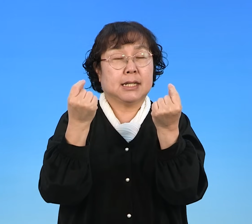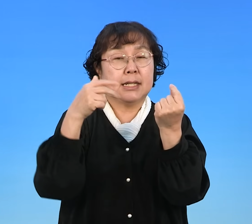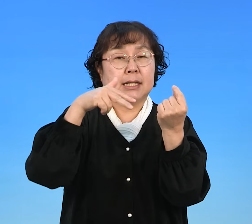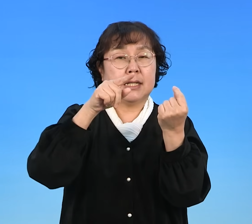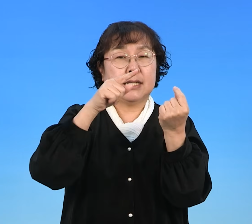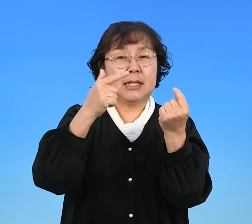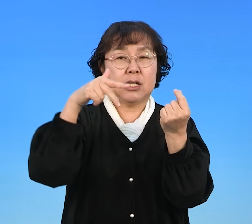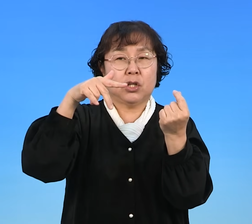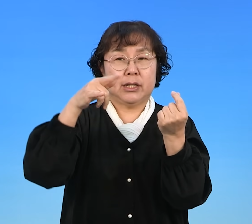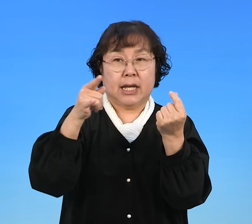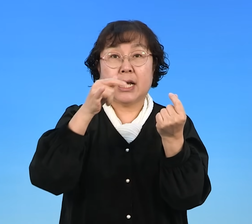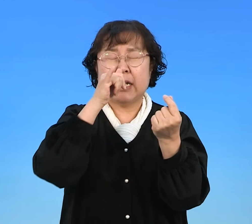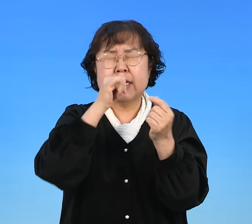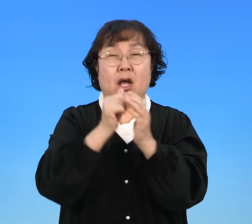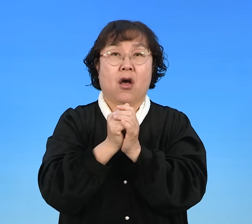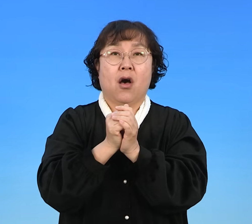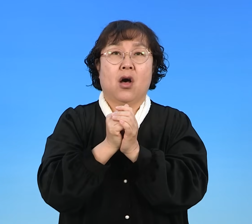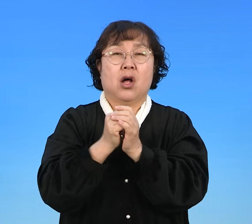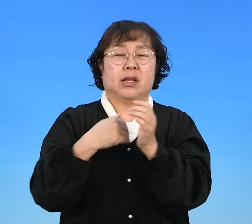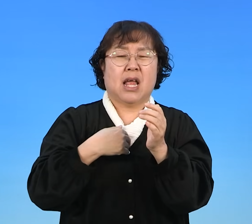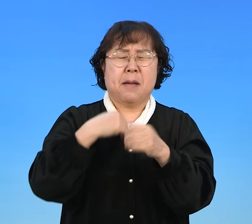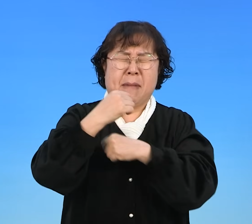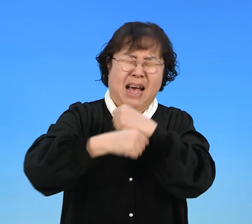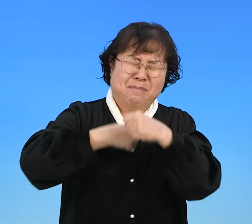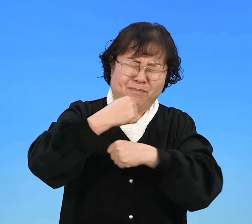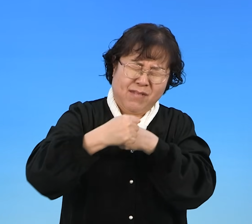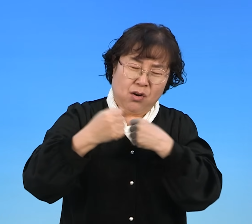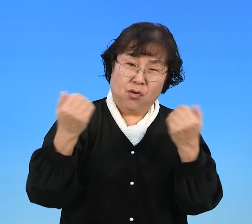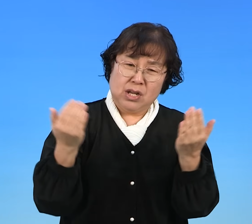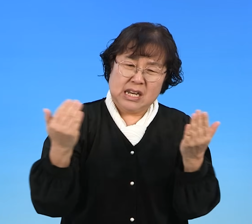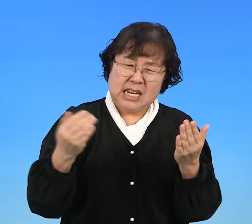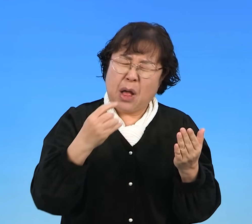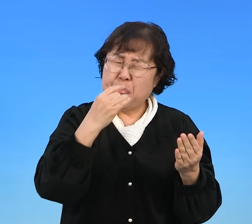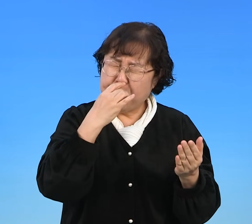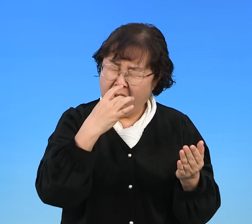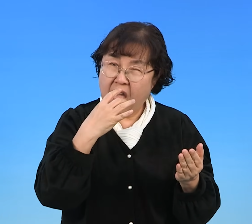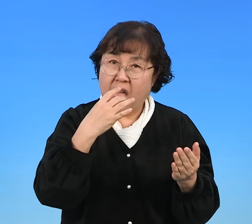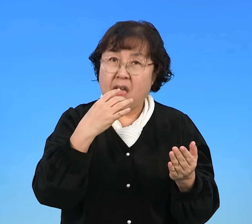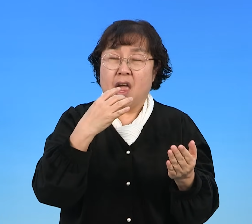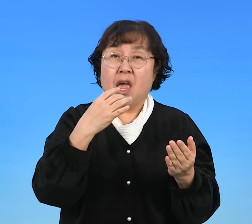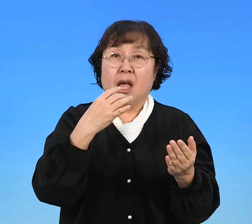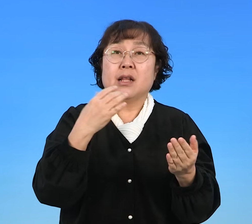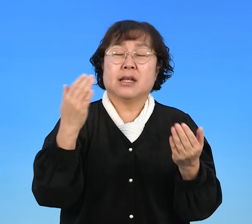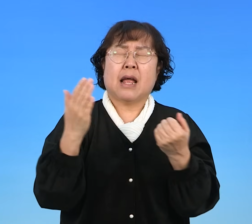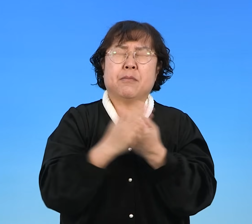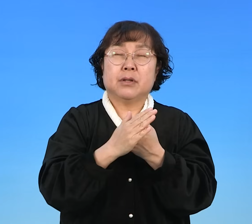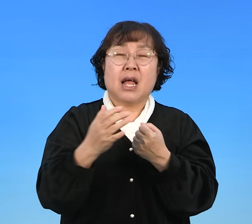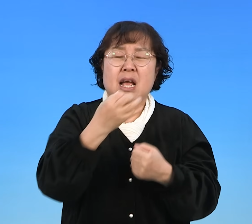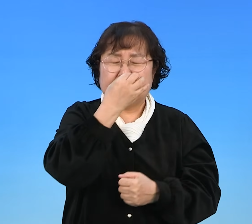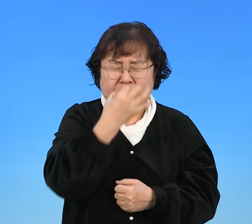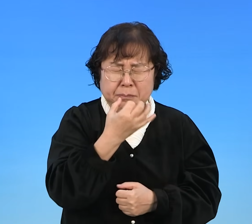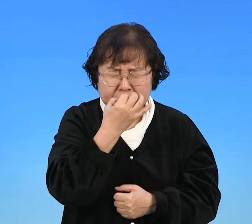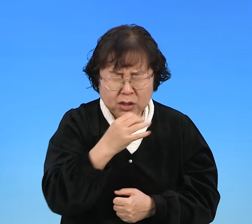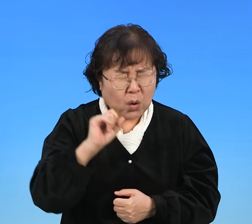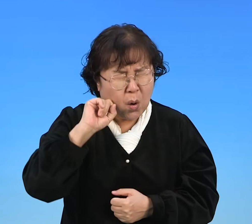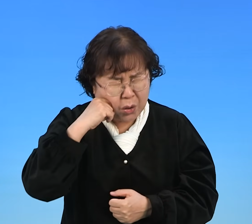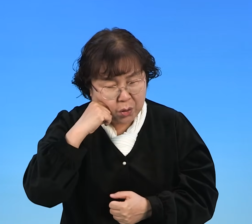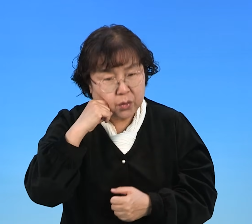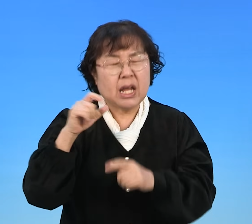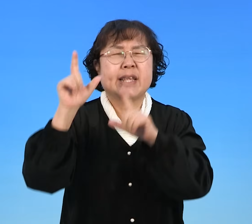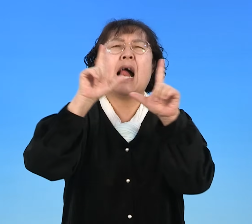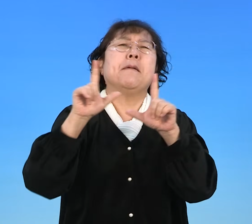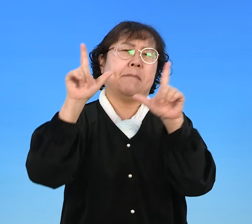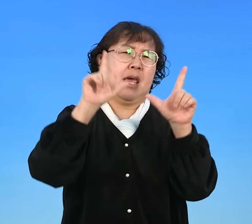뭐냐 하니까, 그 마음먹은 대로 잘 안 풀려가지고 참 힘들고 어려운 게 이게 인생이다, 이런